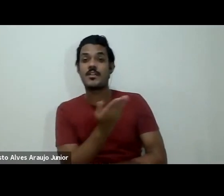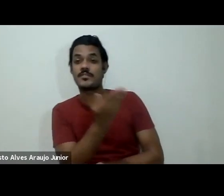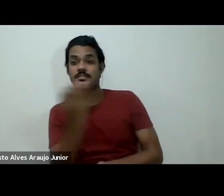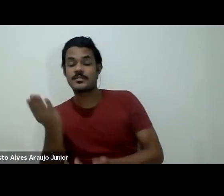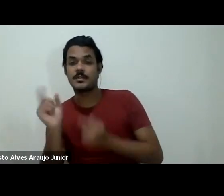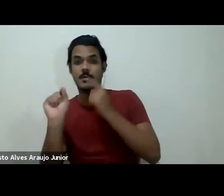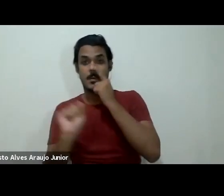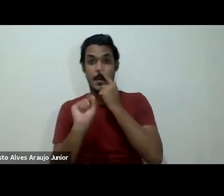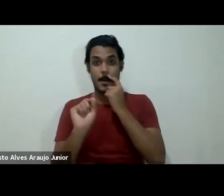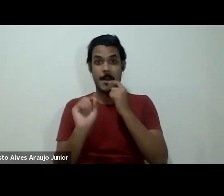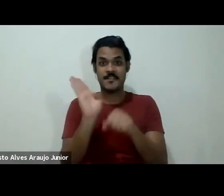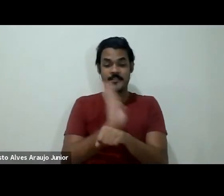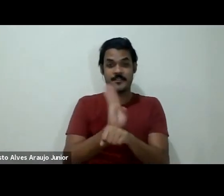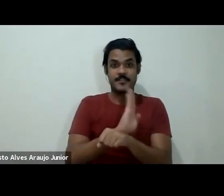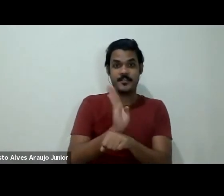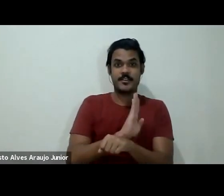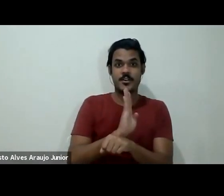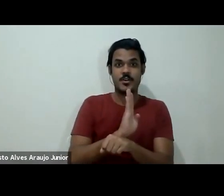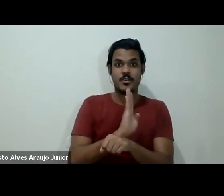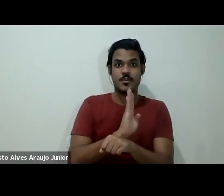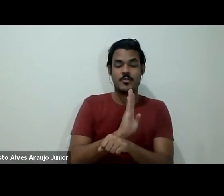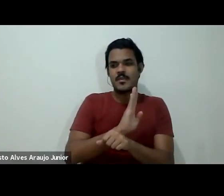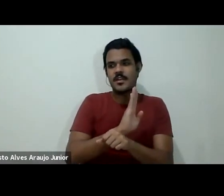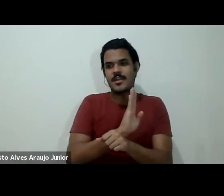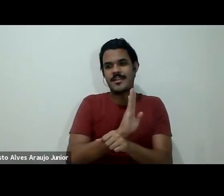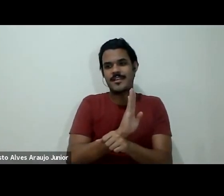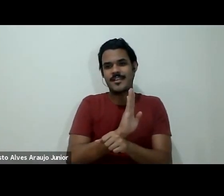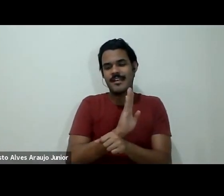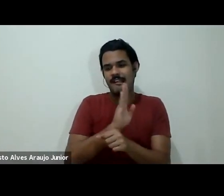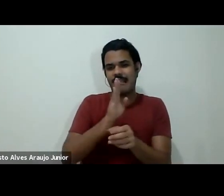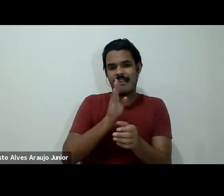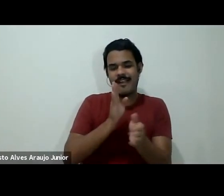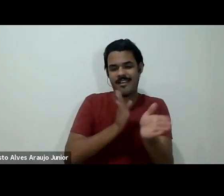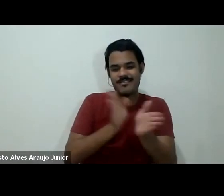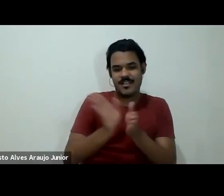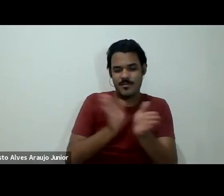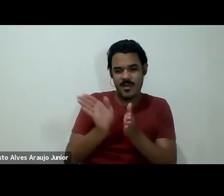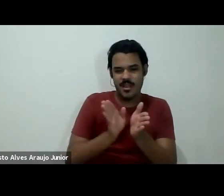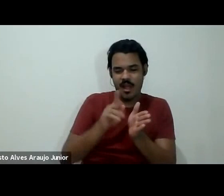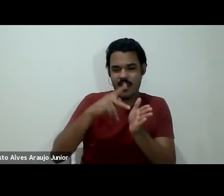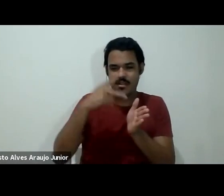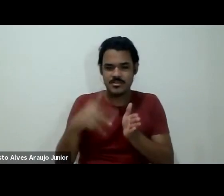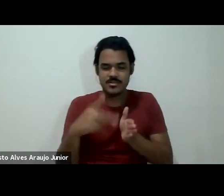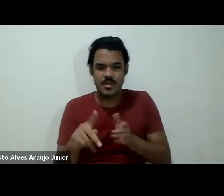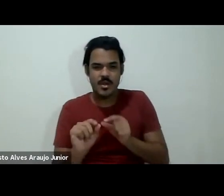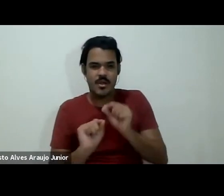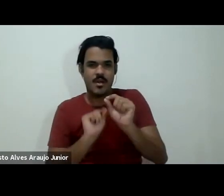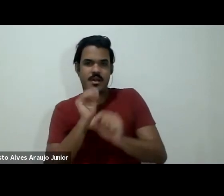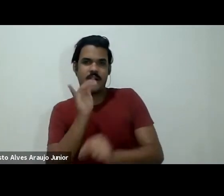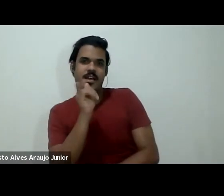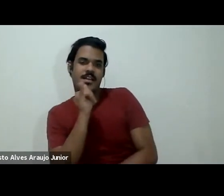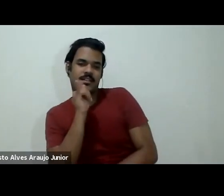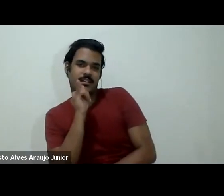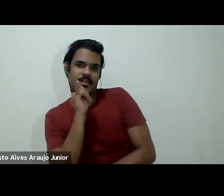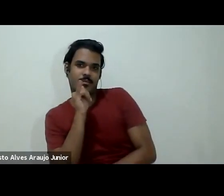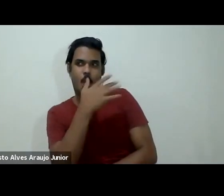não é só para dar acessibilidade às pessoas que